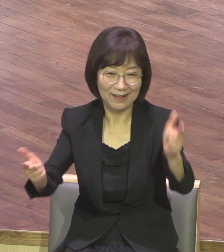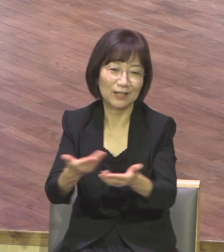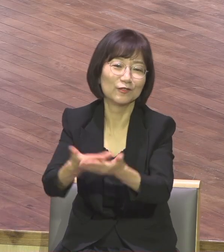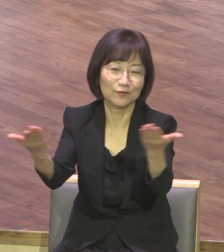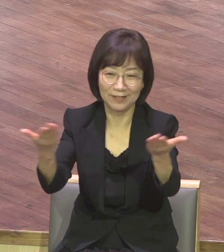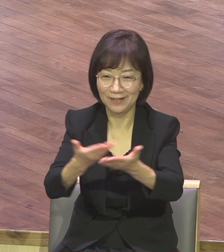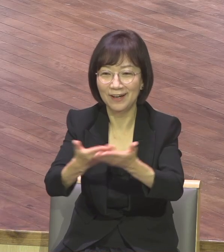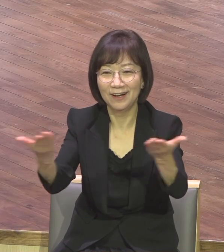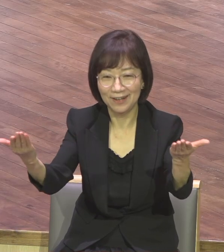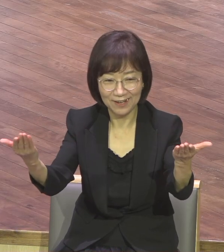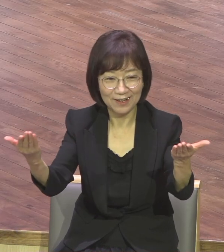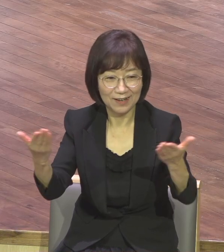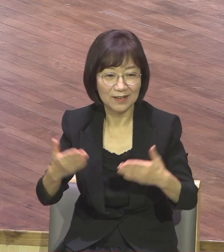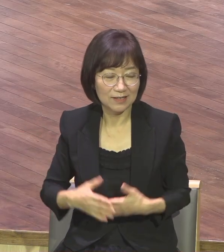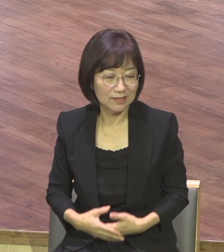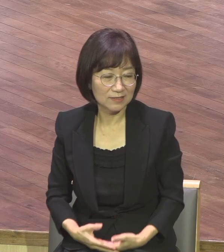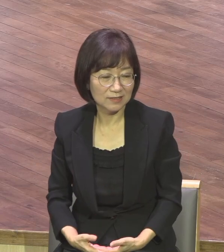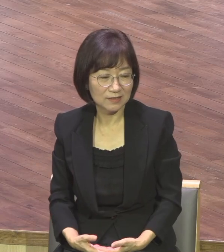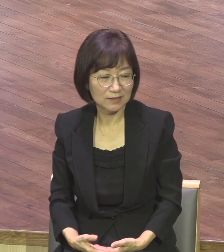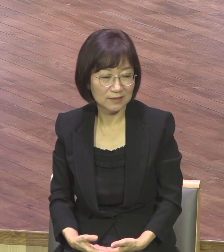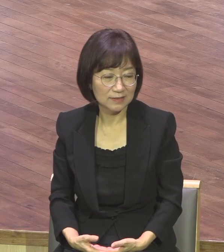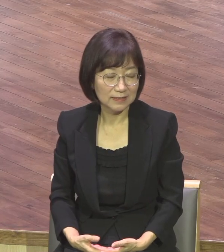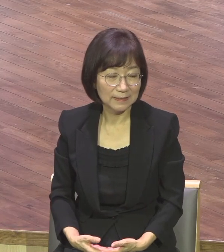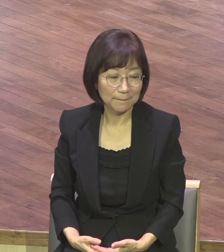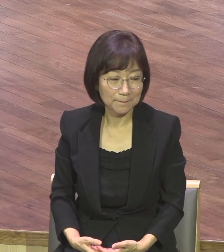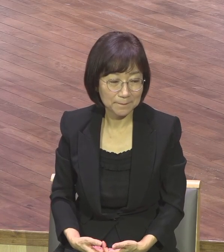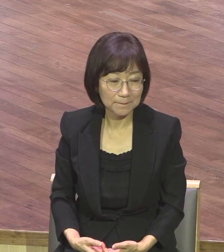은사를 분량대로 주셨다.